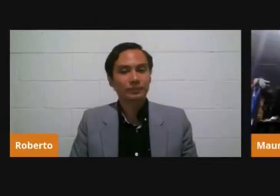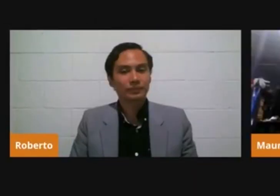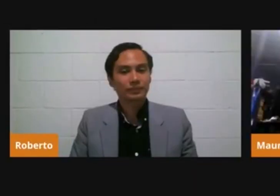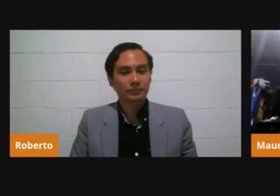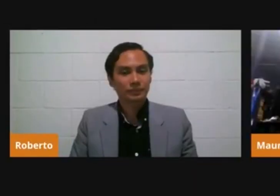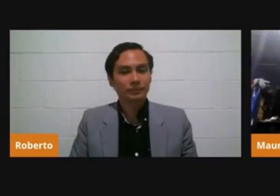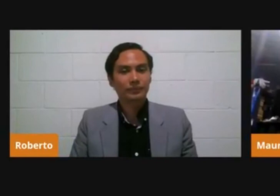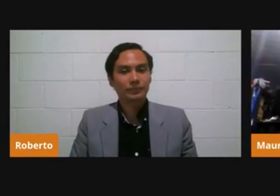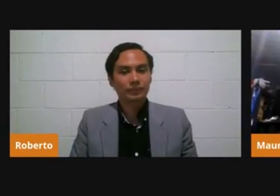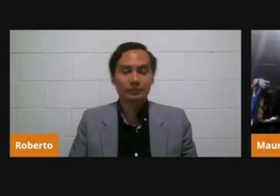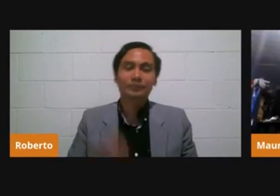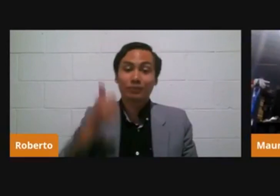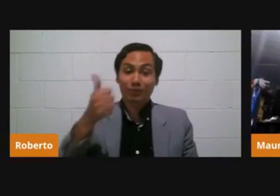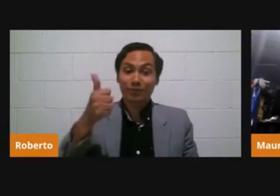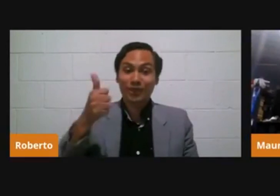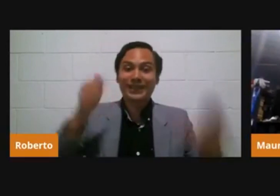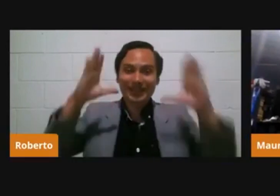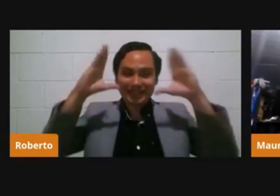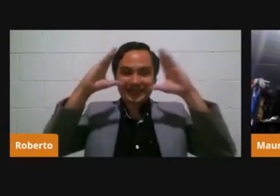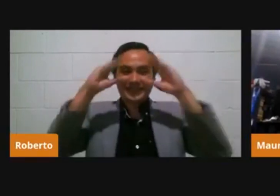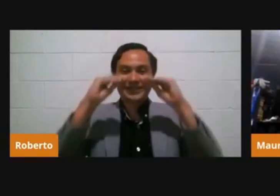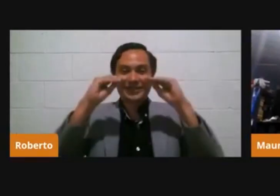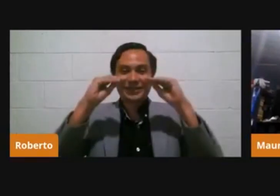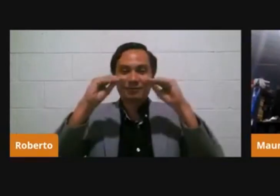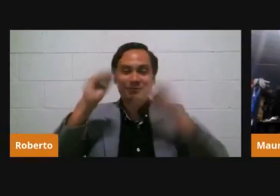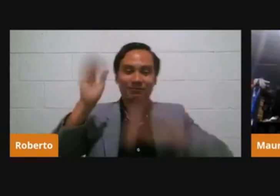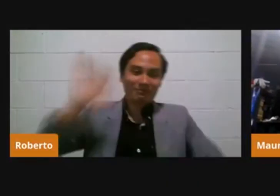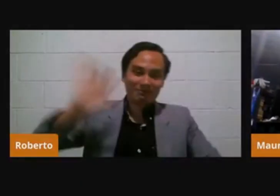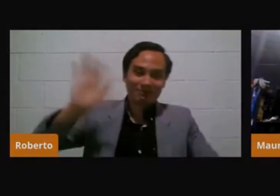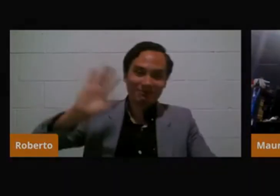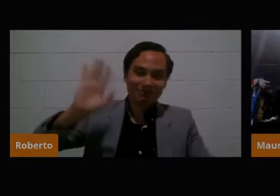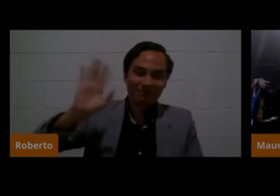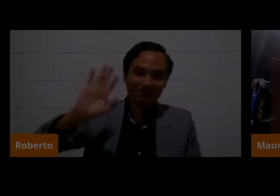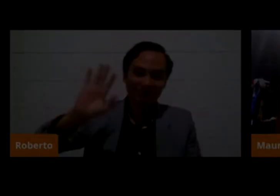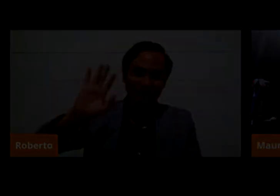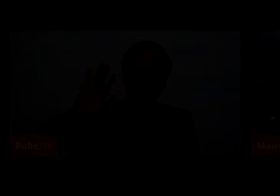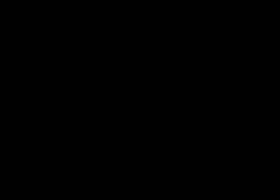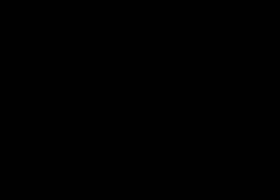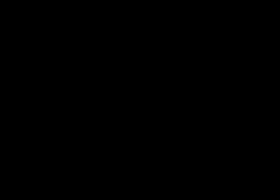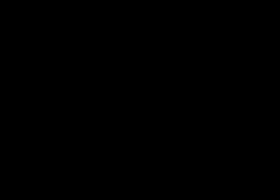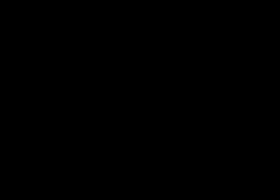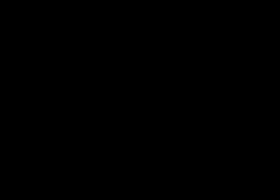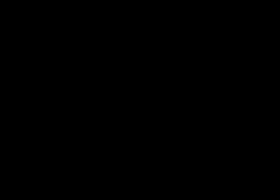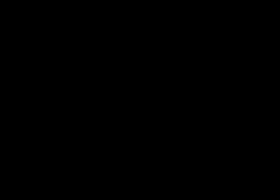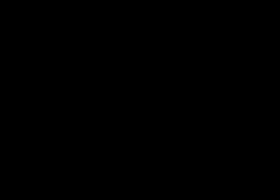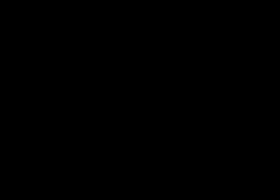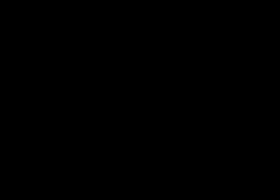nuevamente y que pasen una feliz noche.